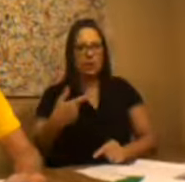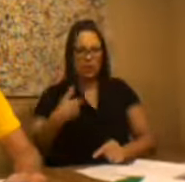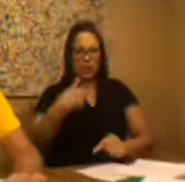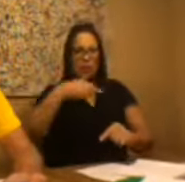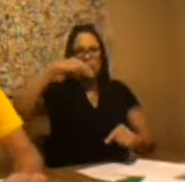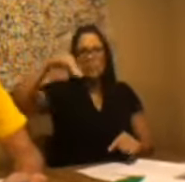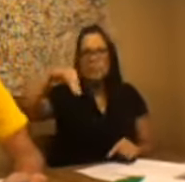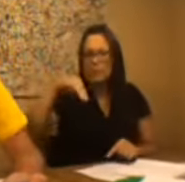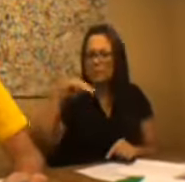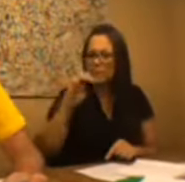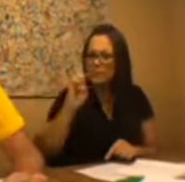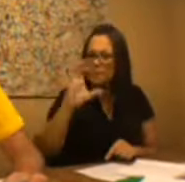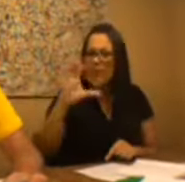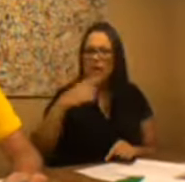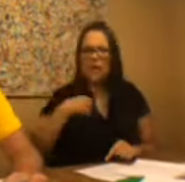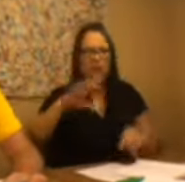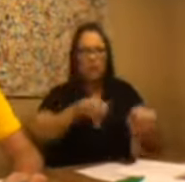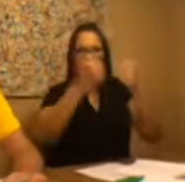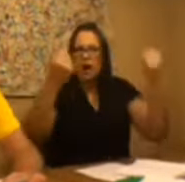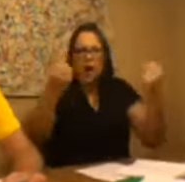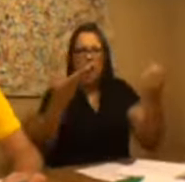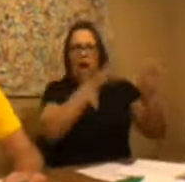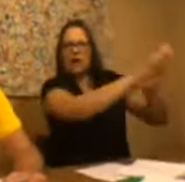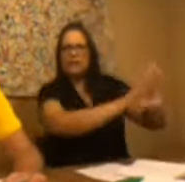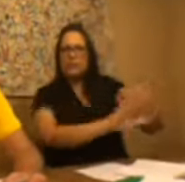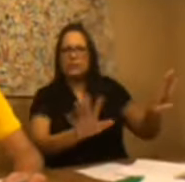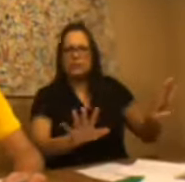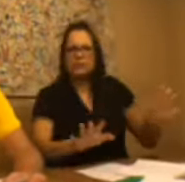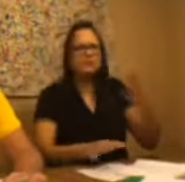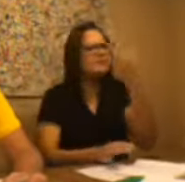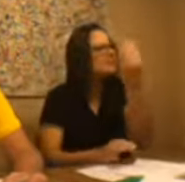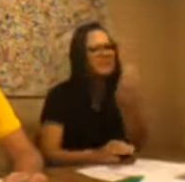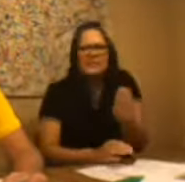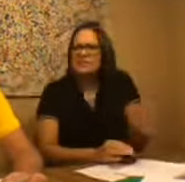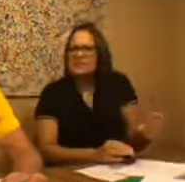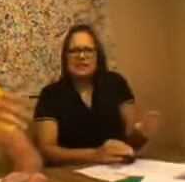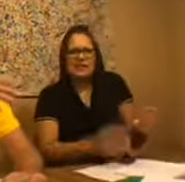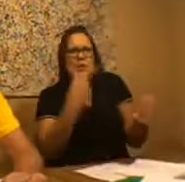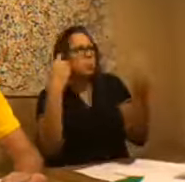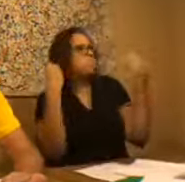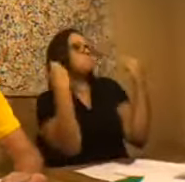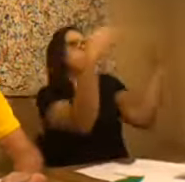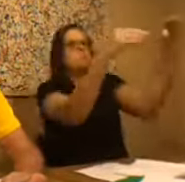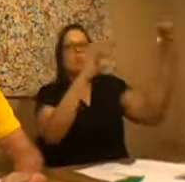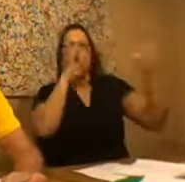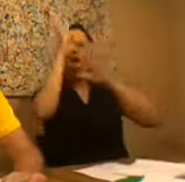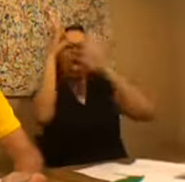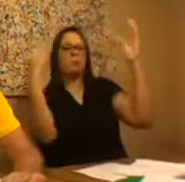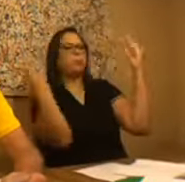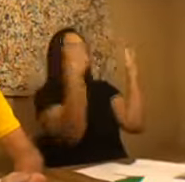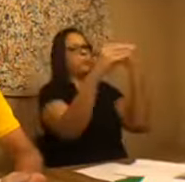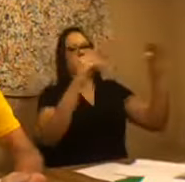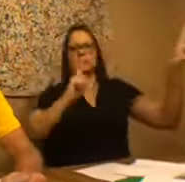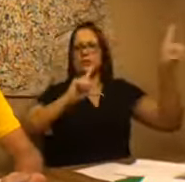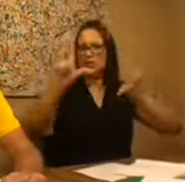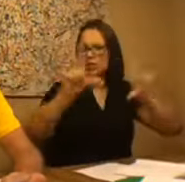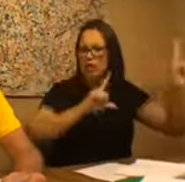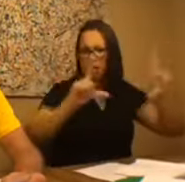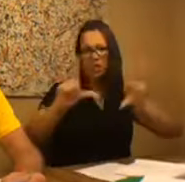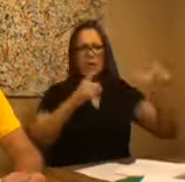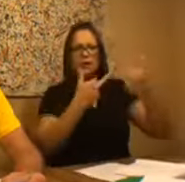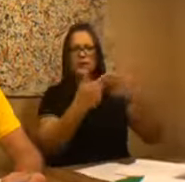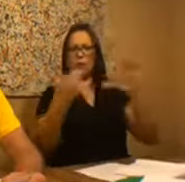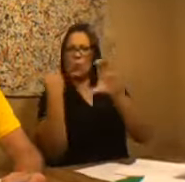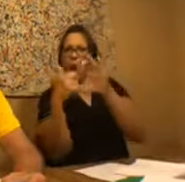educação baseada em que eu vou acabar nos em educação baseada em que eles publicam isso o boa ainda nas televisões bota na